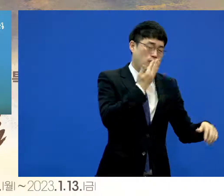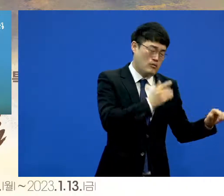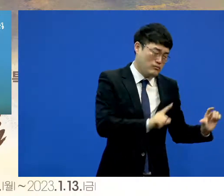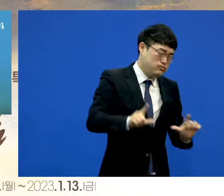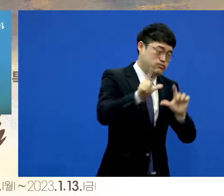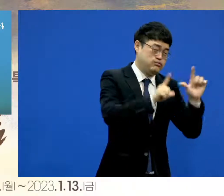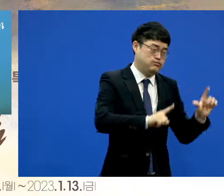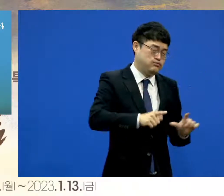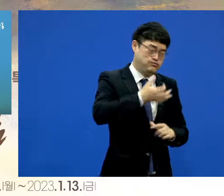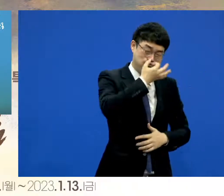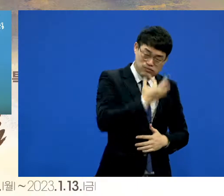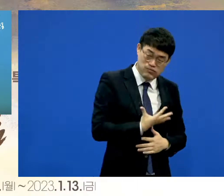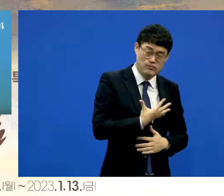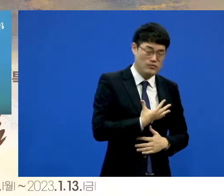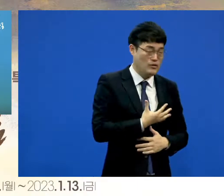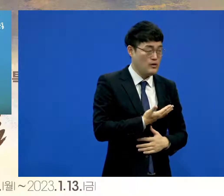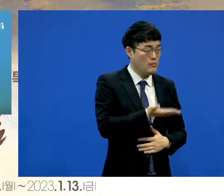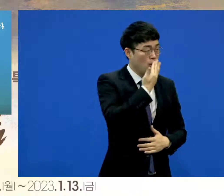아버지 집으로 온 것입니다.